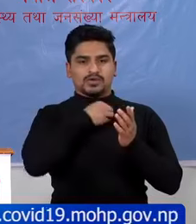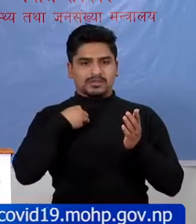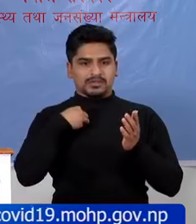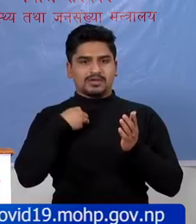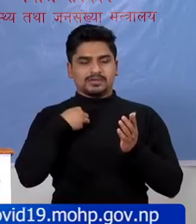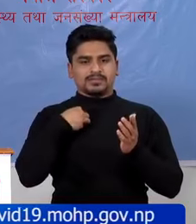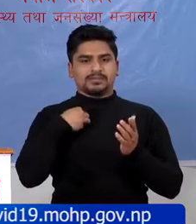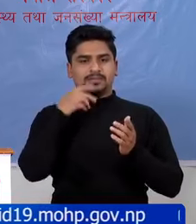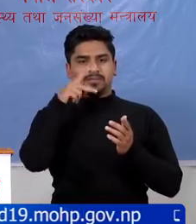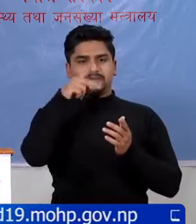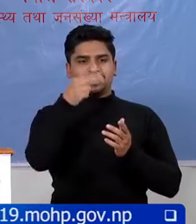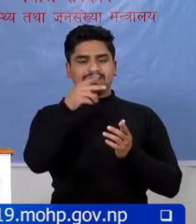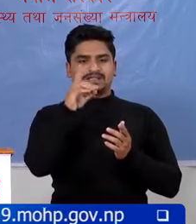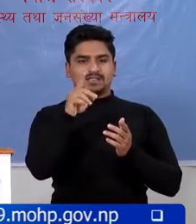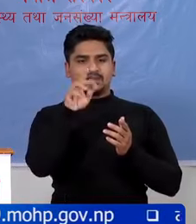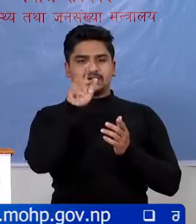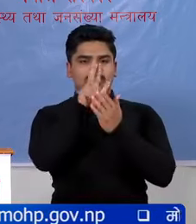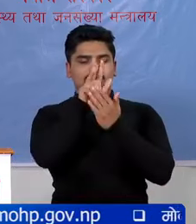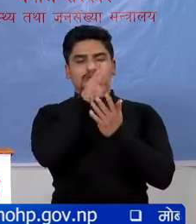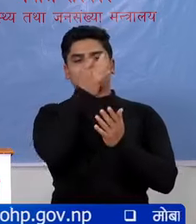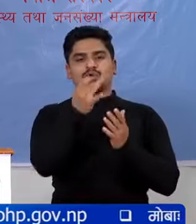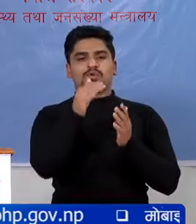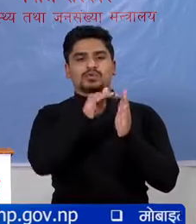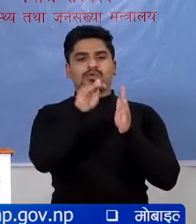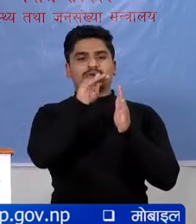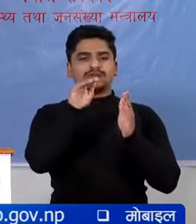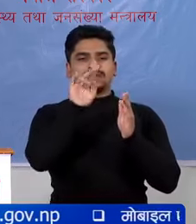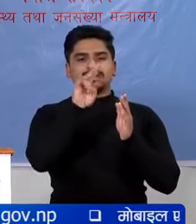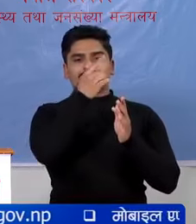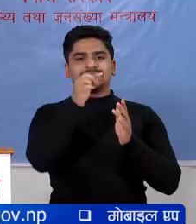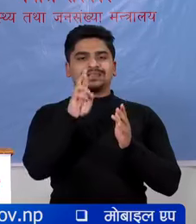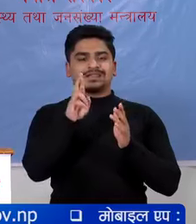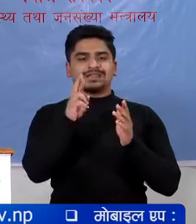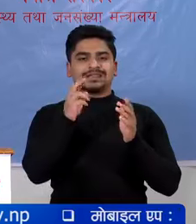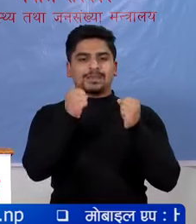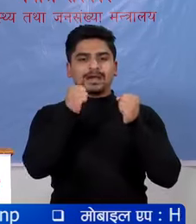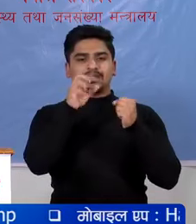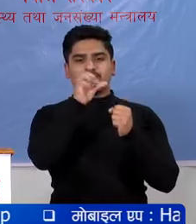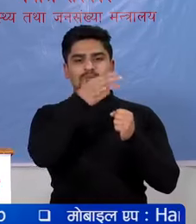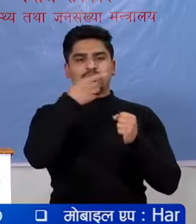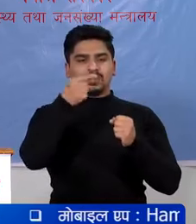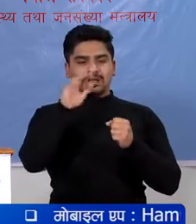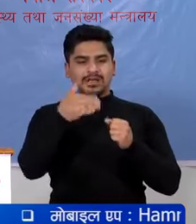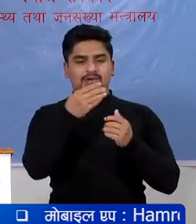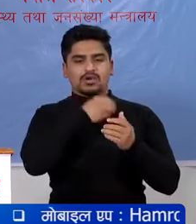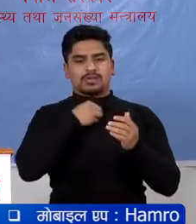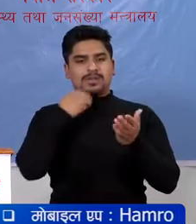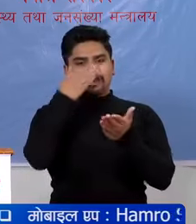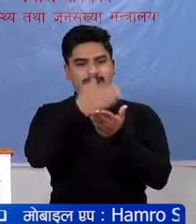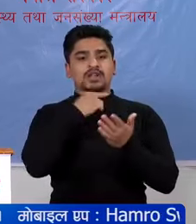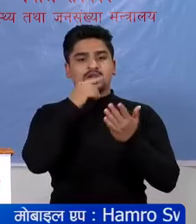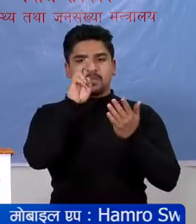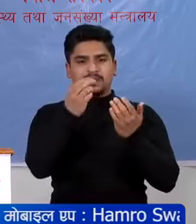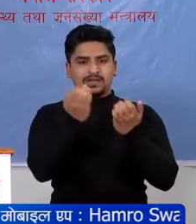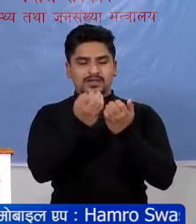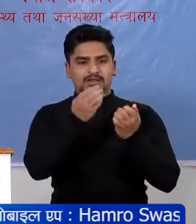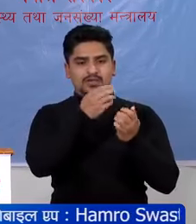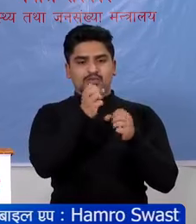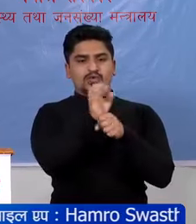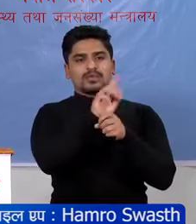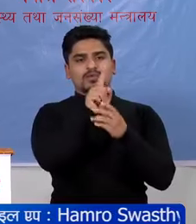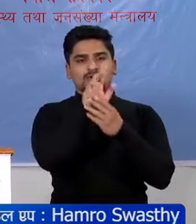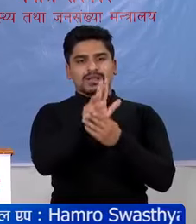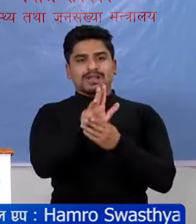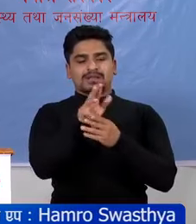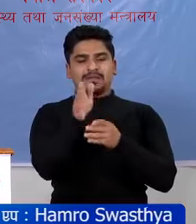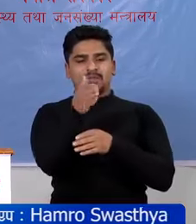अधिकित, रिसर्चर, पी एजजी, नोव तव, डाक्टर सेर्वारोग, पुन लाई, अस्पताल को कामा बादा न परने गरी, कोबीट उन्नाइस मां मंत्रा लेरे संचान